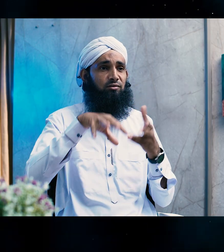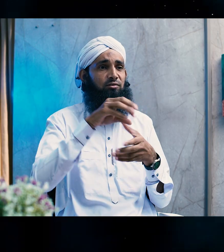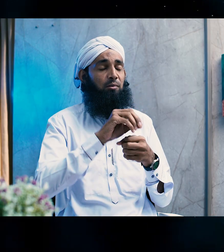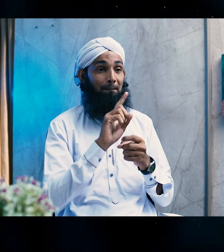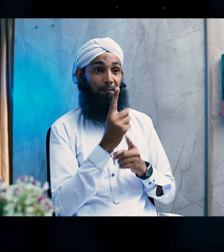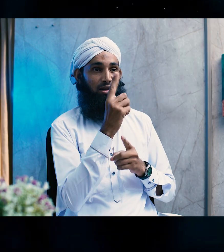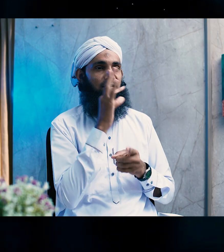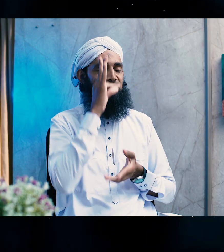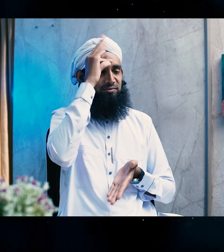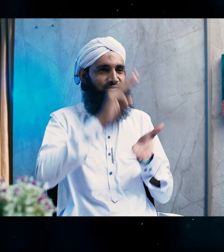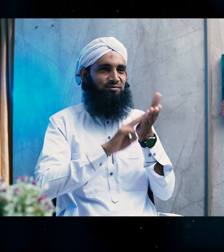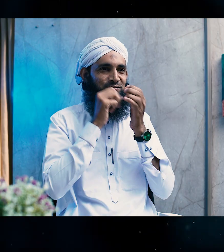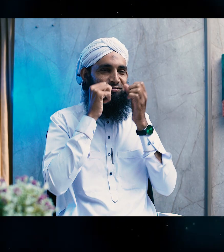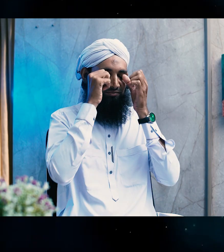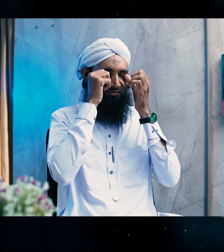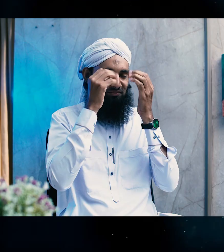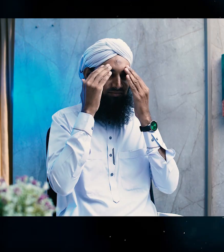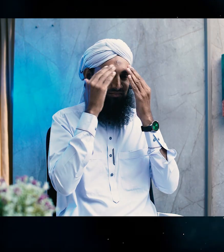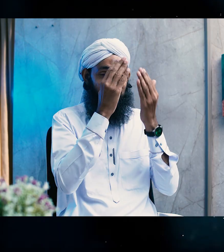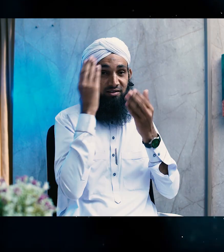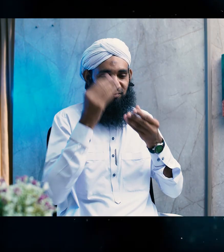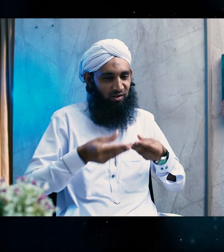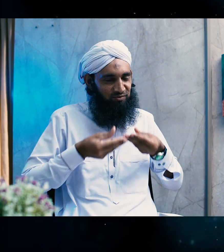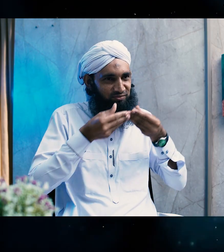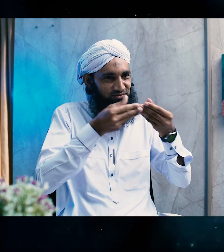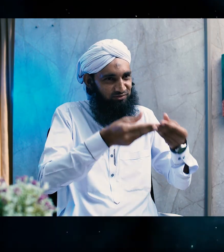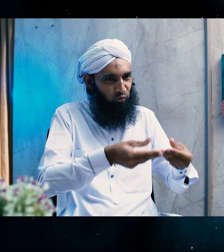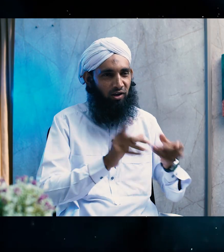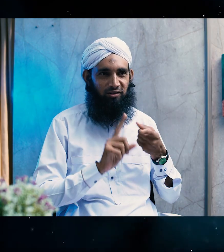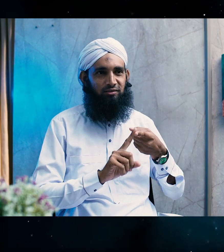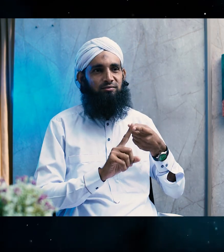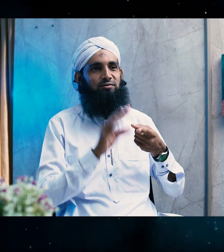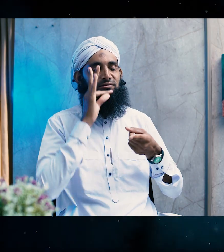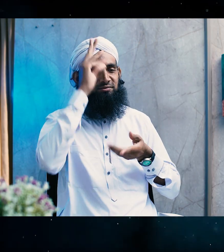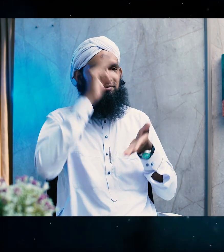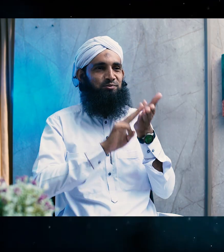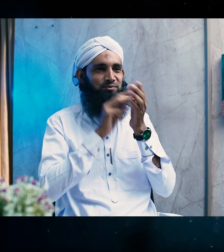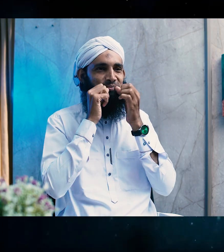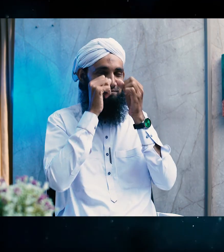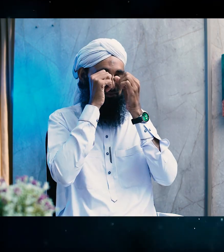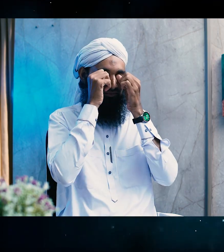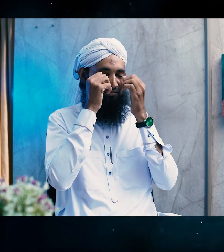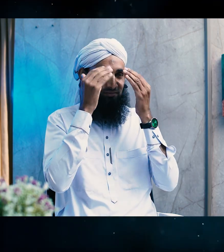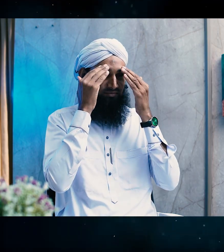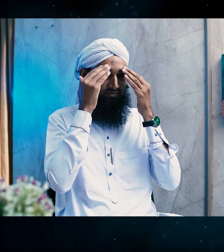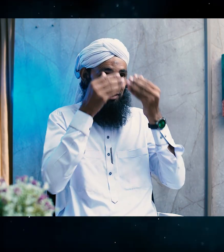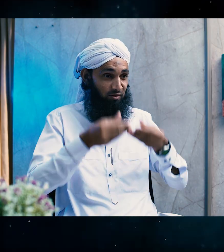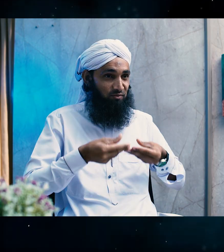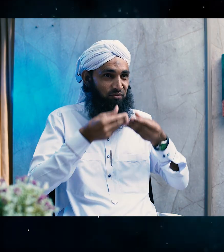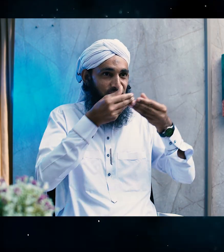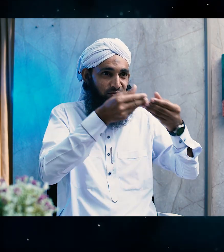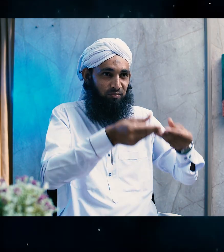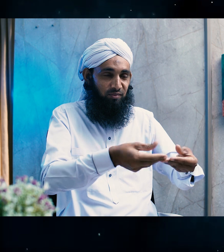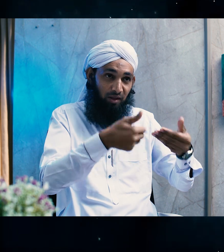کرتے ہیں، تو سب سے پہلے اس کا ثواب بارگاہ رسالت صلی اللہ علیہ وسلم میں نظر کرتے ہیں۔ نبی کریم صلی اللہ علیہ وسلم